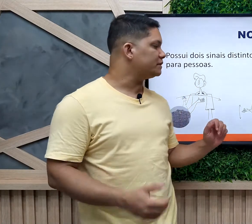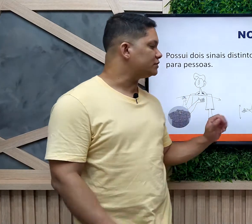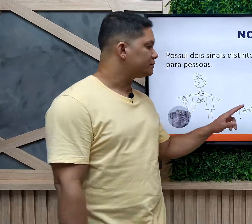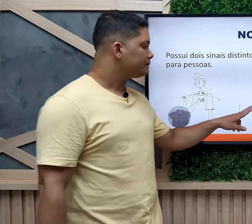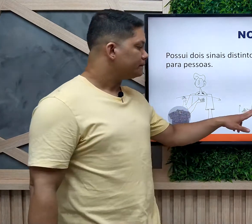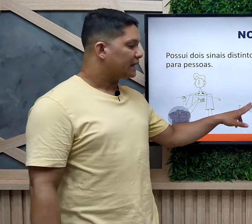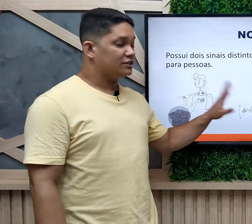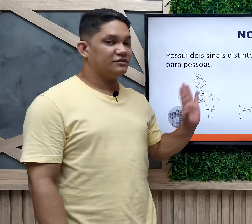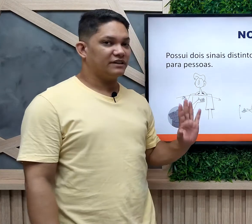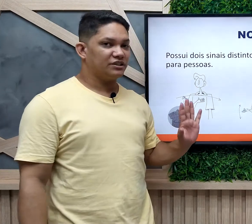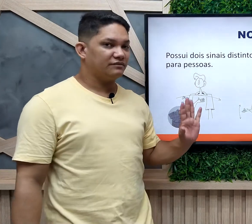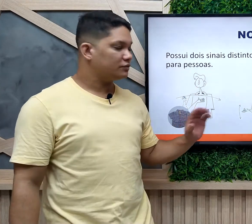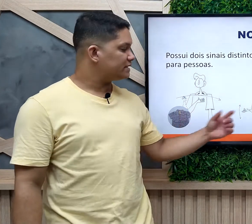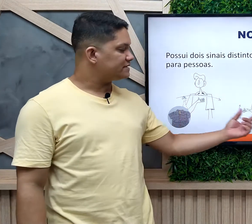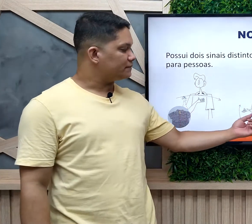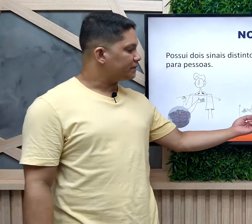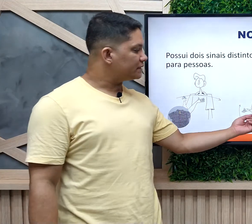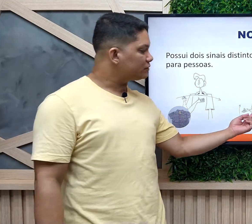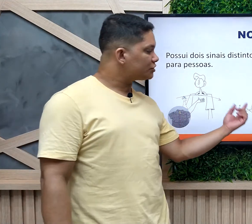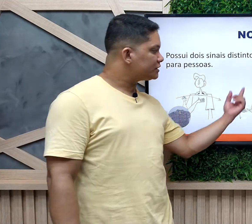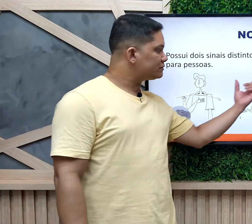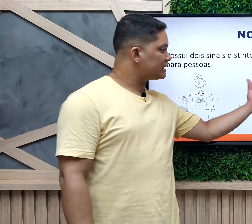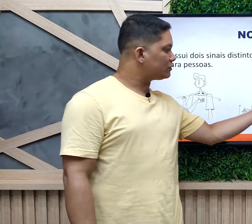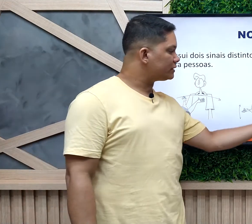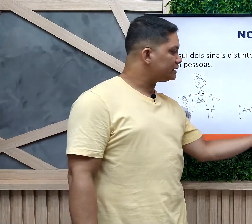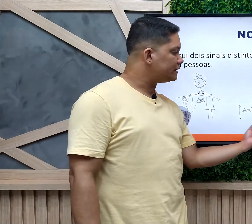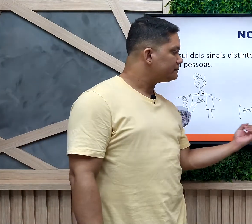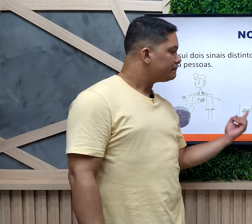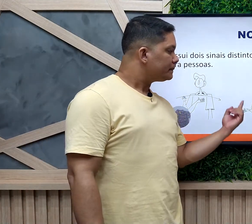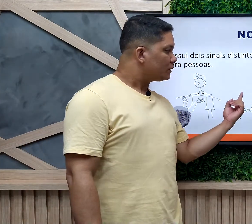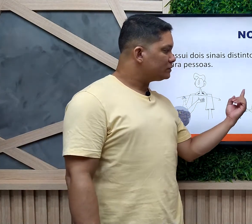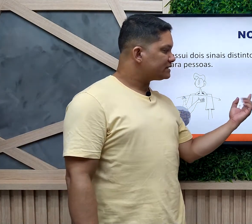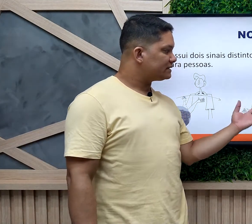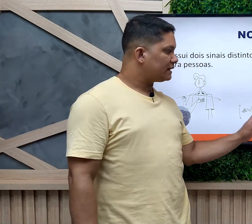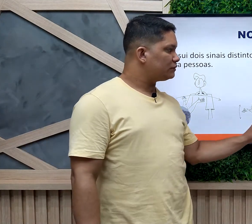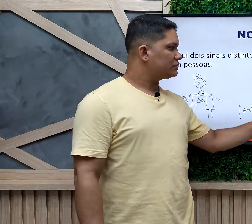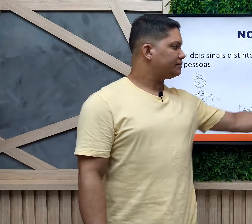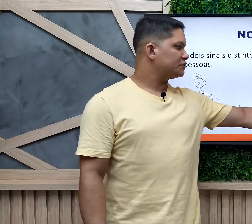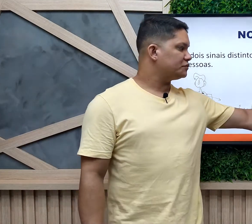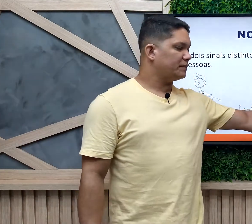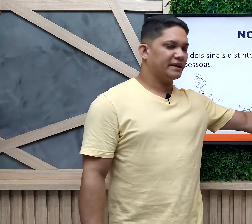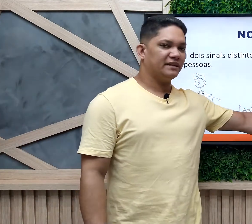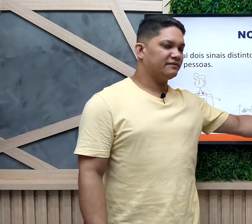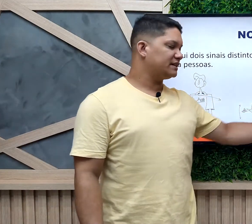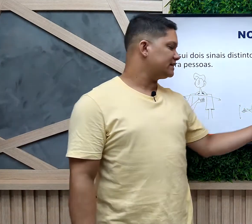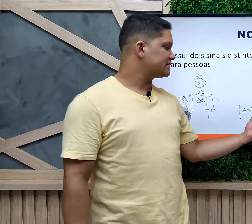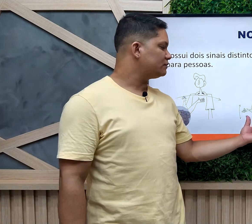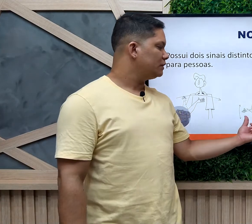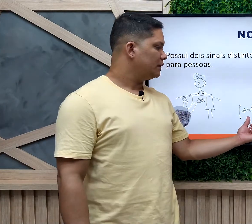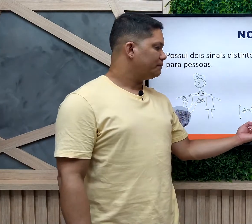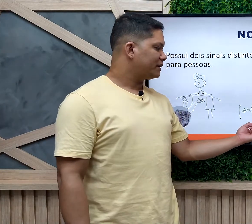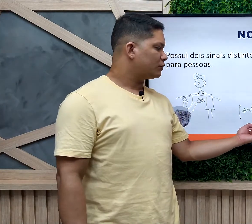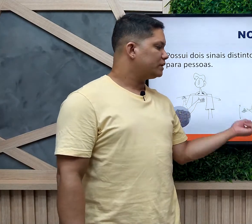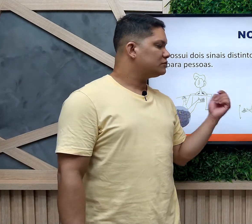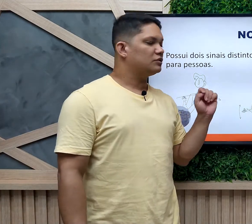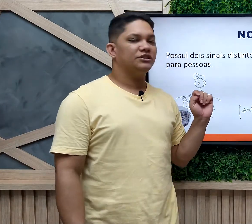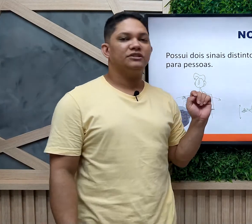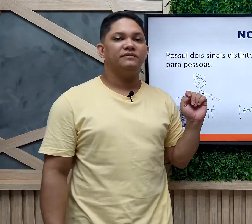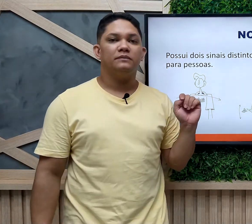sucessivamente. A gente vai já ver um exemplo. Então, nós temos agora aqui um sinal que possui uma pequena variação para quando nós estivermos